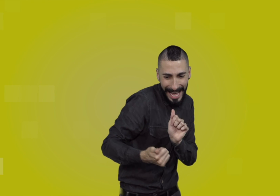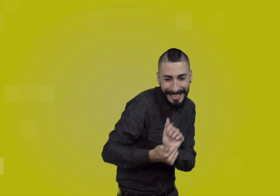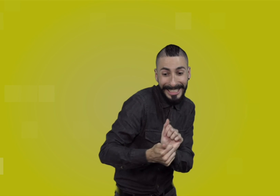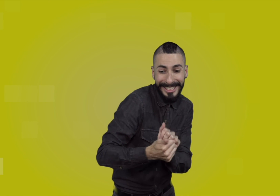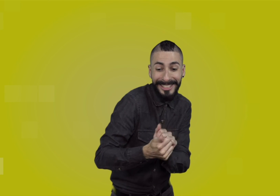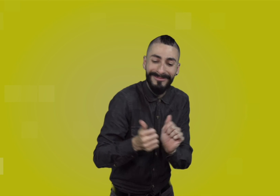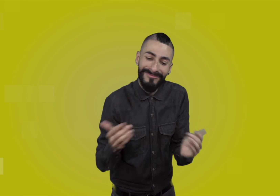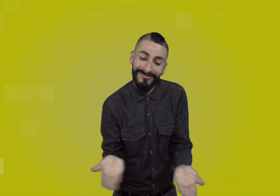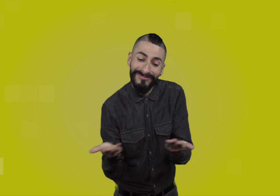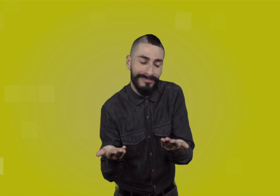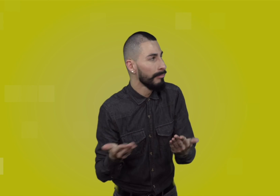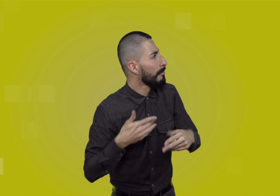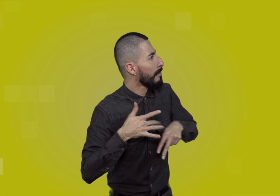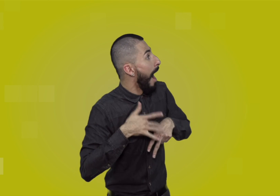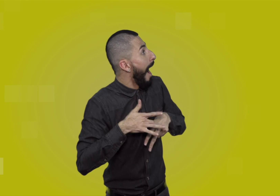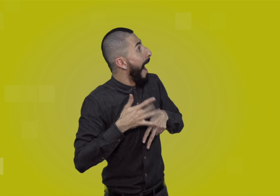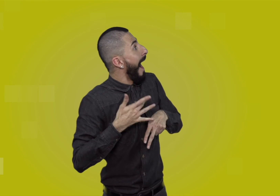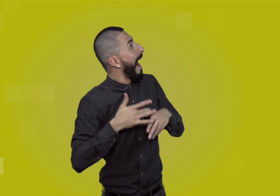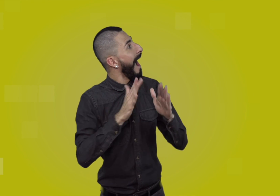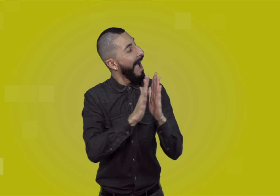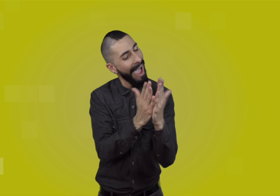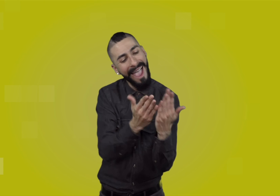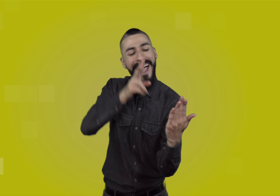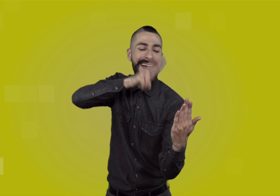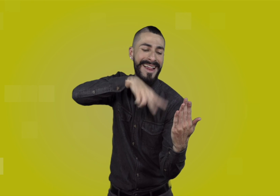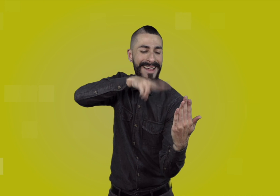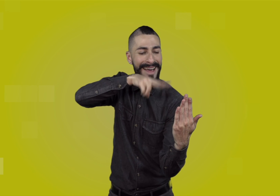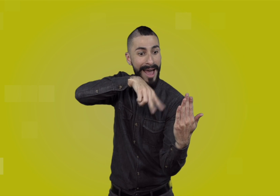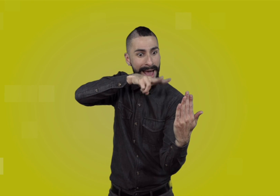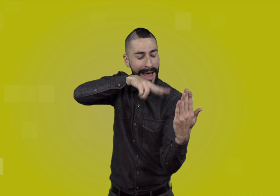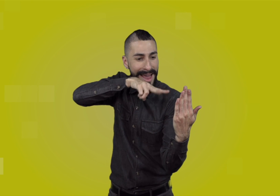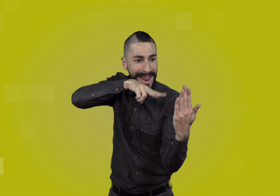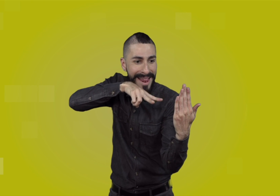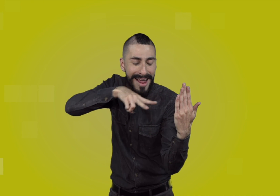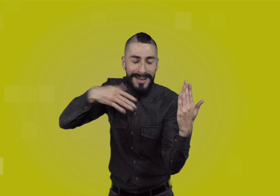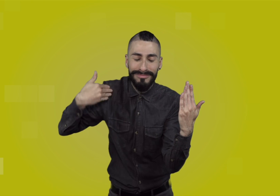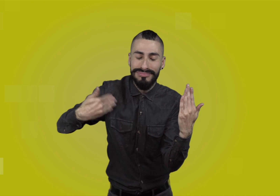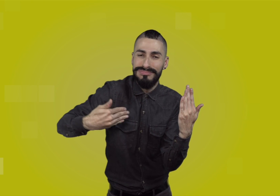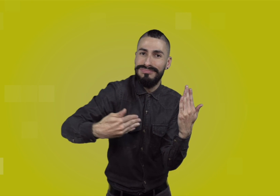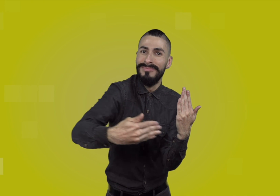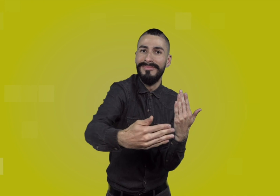interacción con la literatura para que la lectura sea un hábito permanente en los niños.